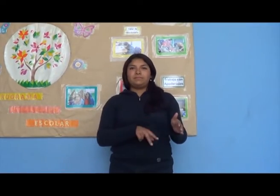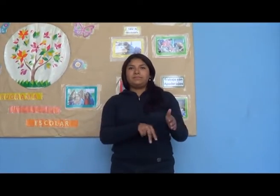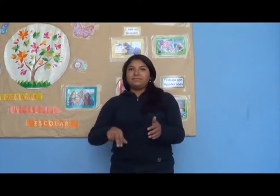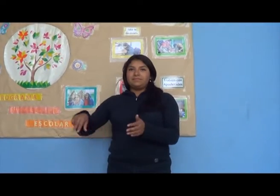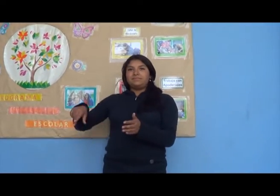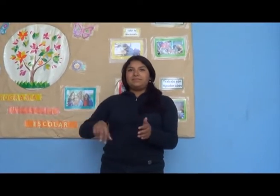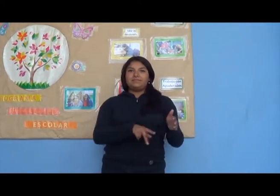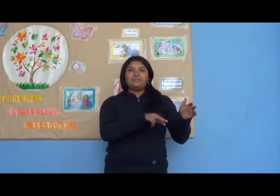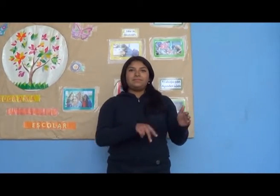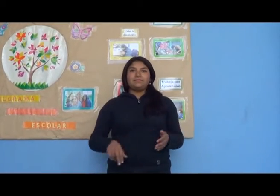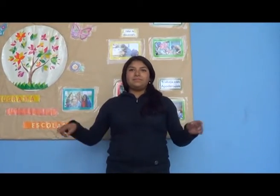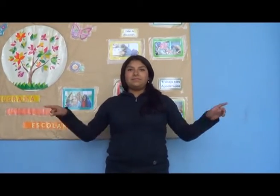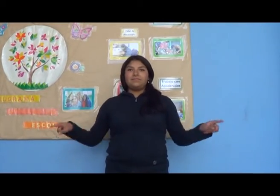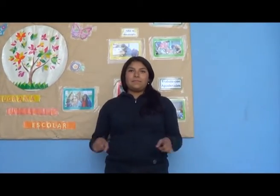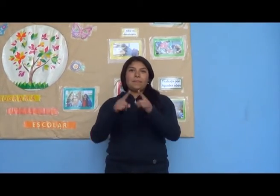camino, mis calles.